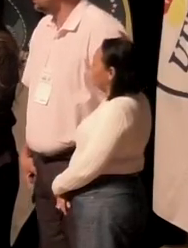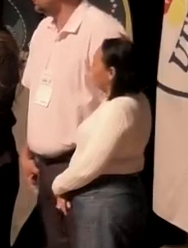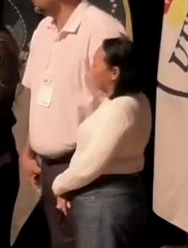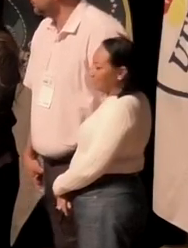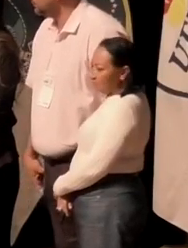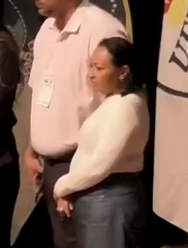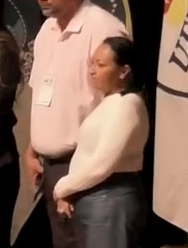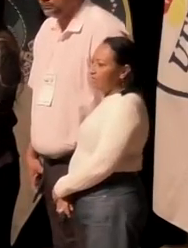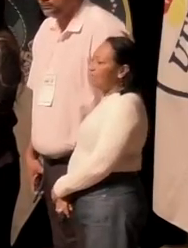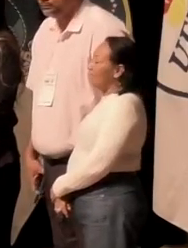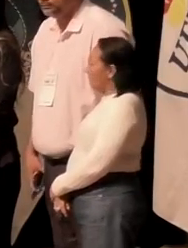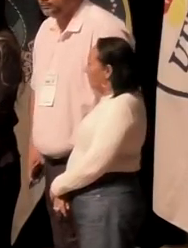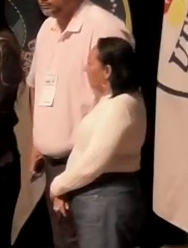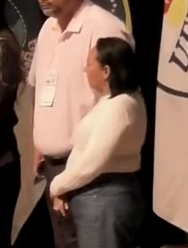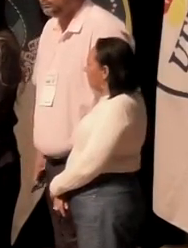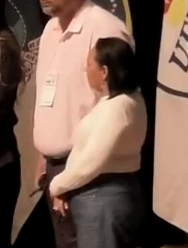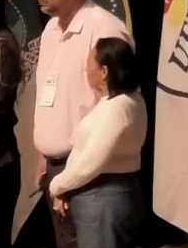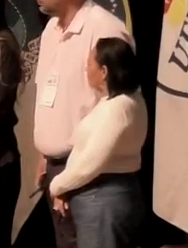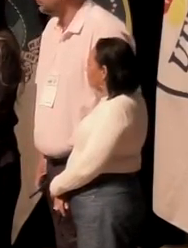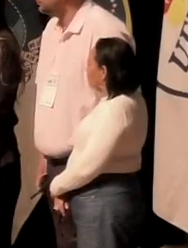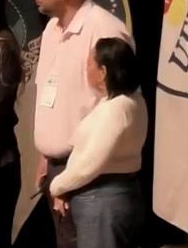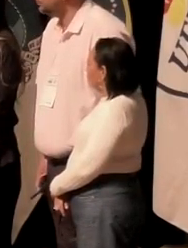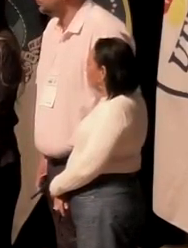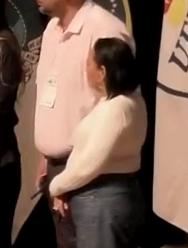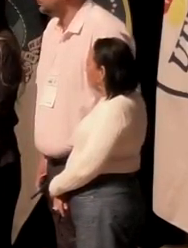no início vocês não assinaram